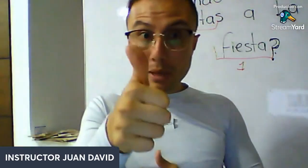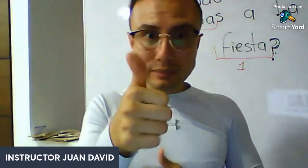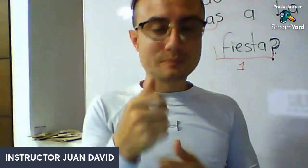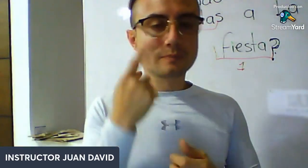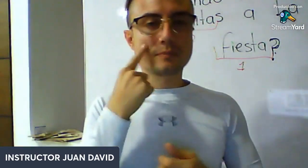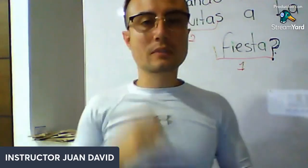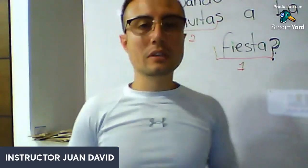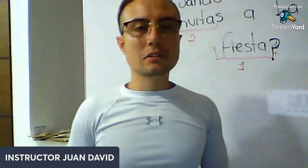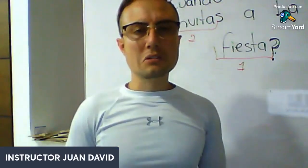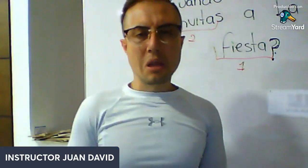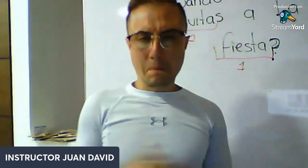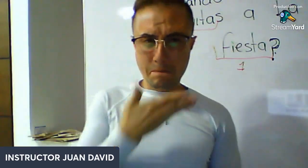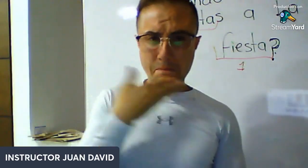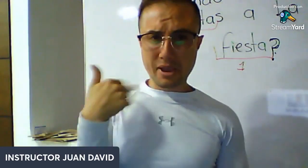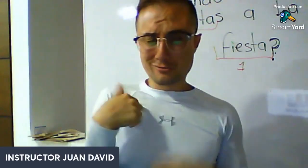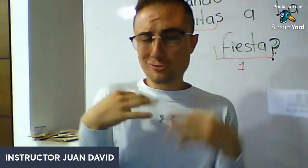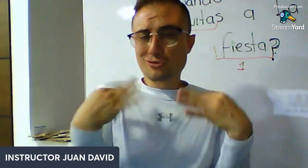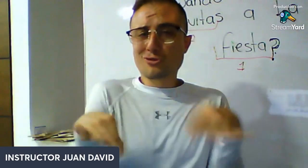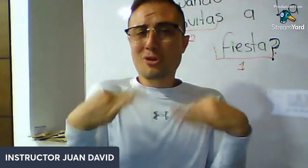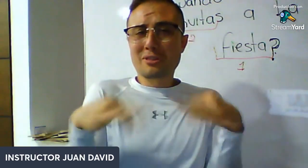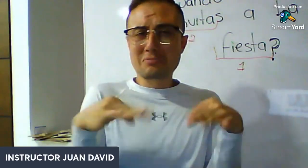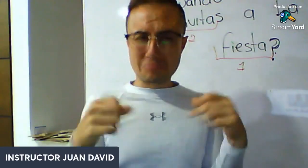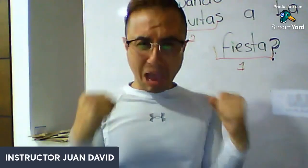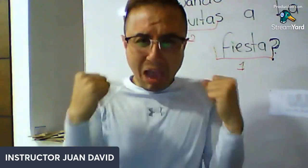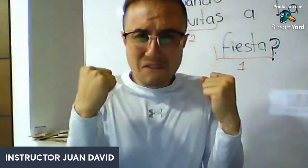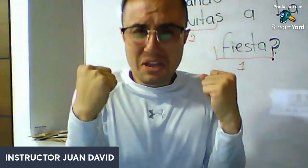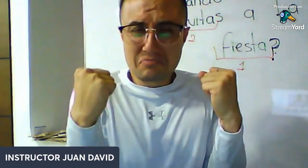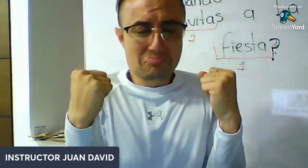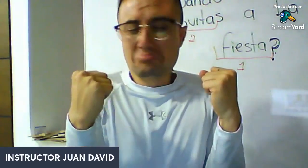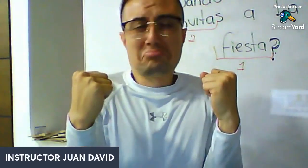español pero el gesto estuvo bien la frase sería así